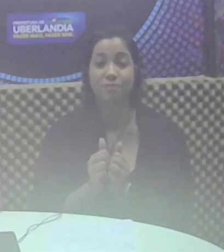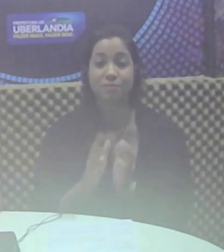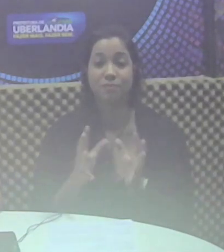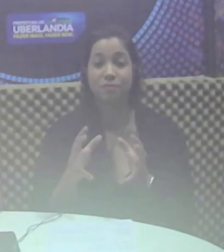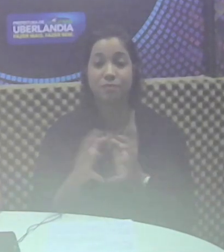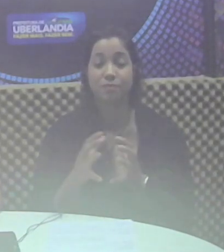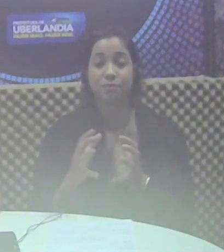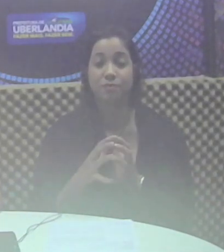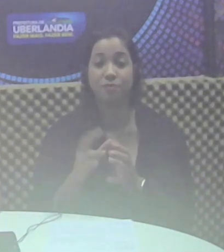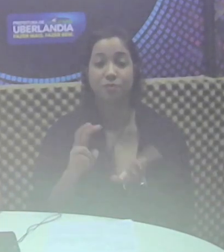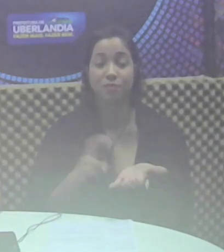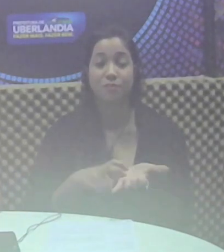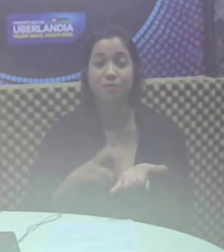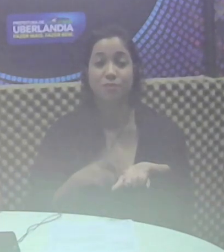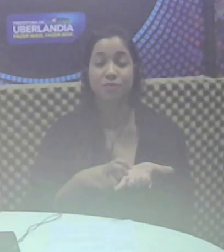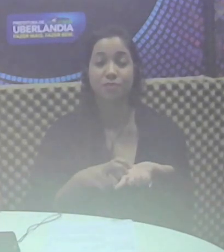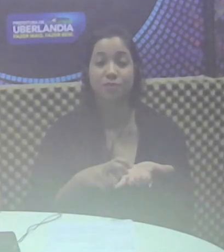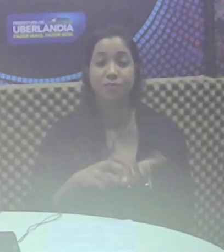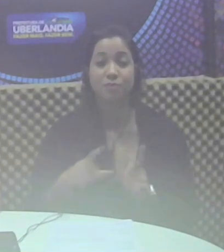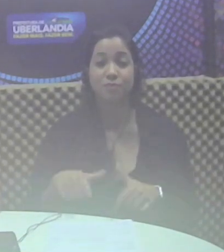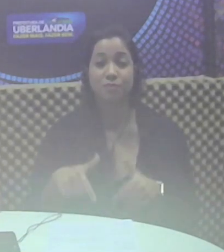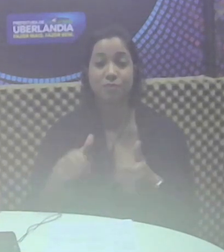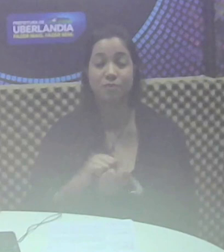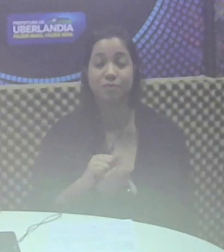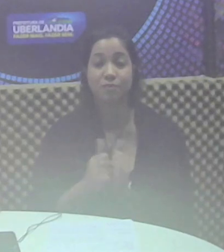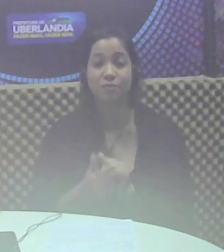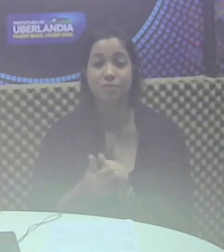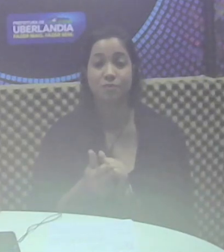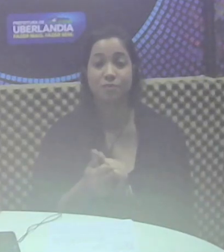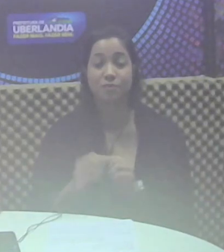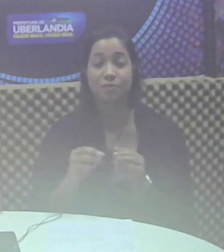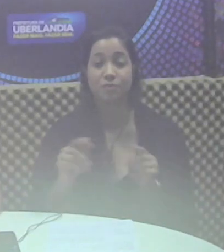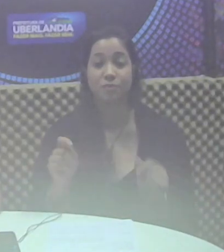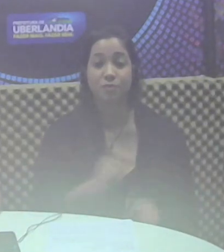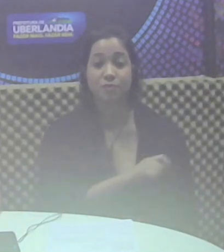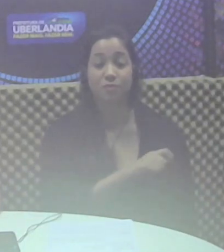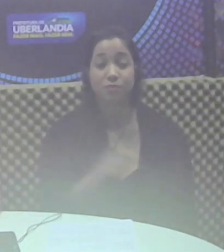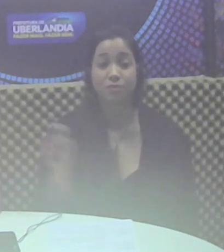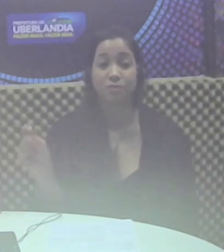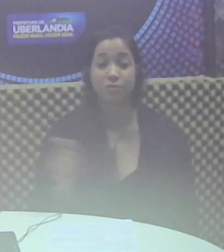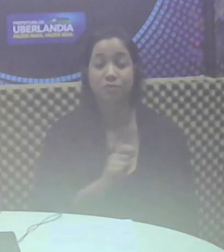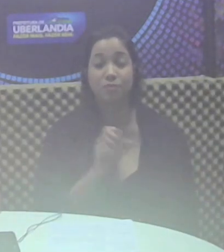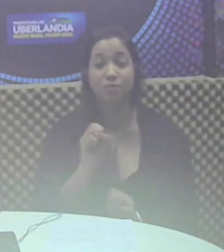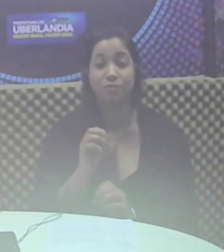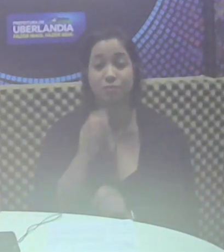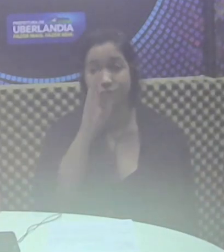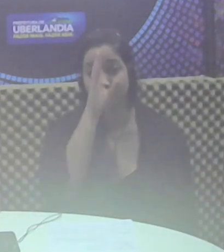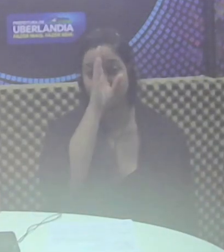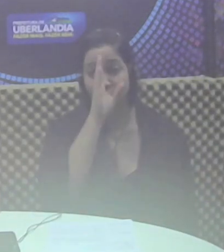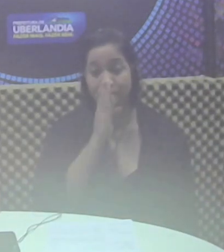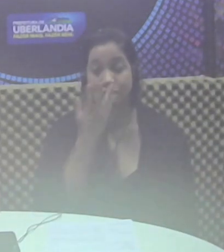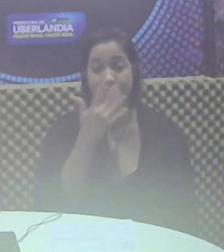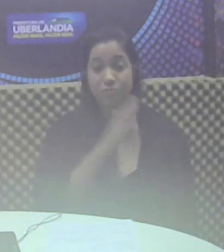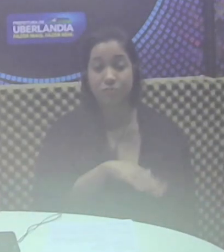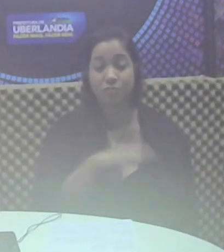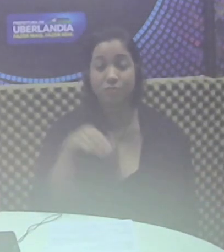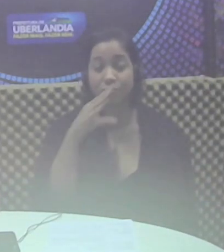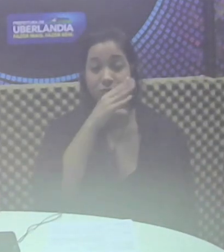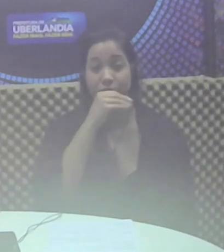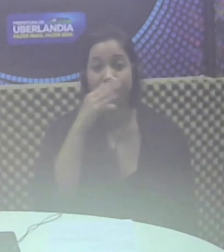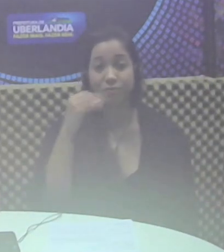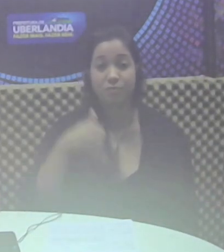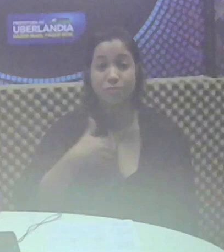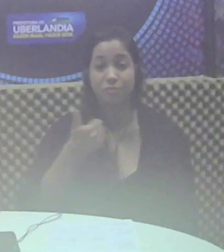do período da manhã na iniciação esportiva em beach tênis. As aulas gratuitas são voltadas a crianças e adolescentes